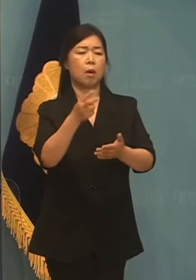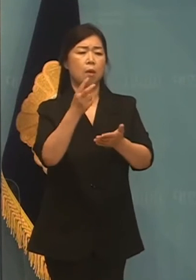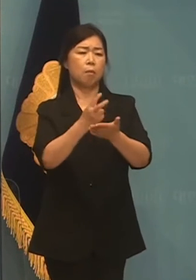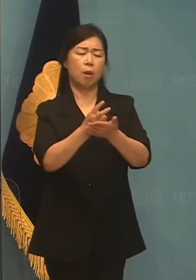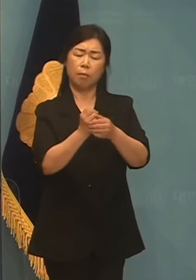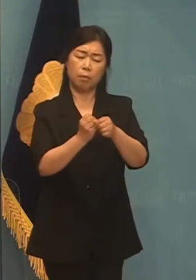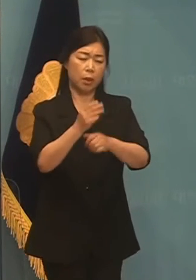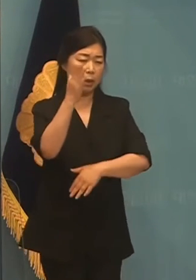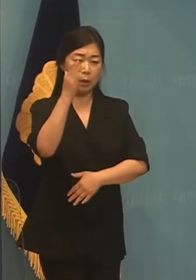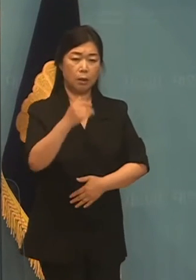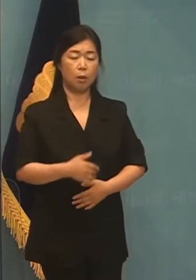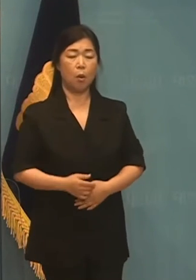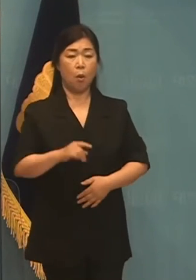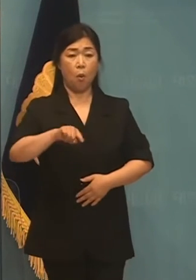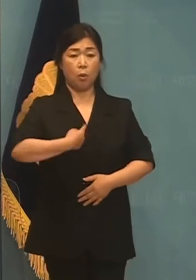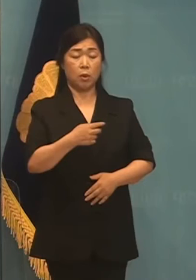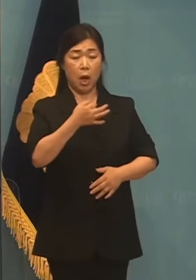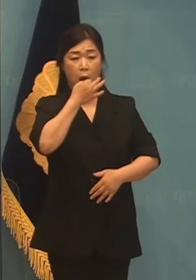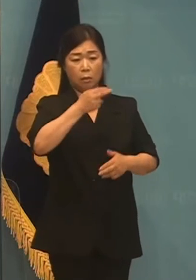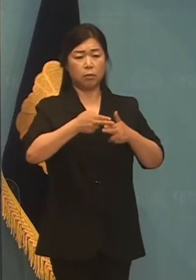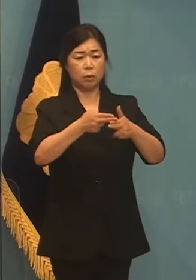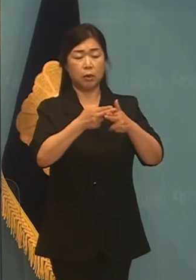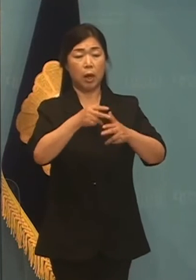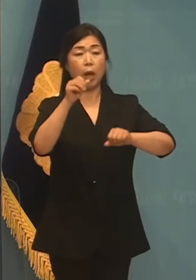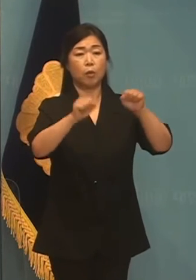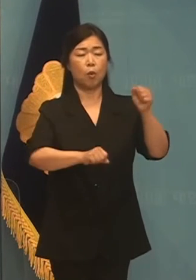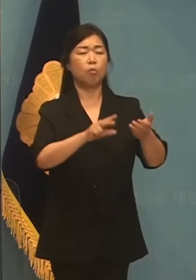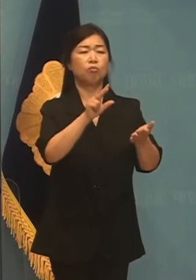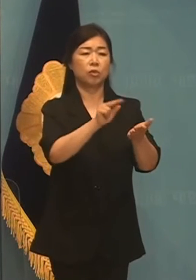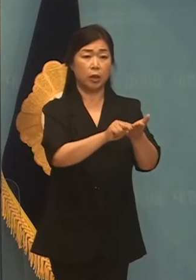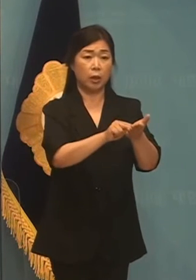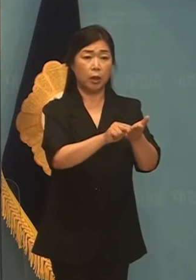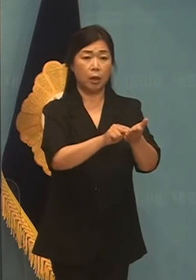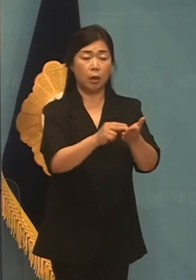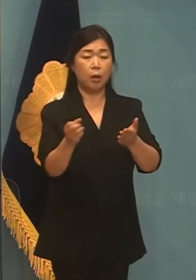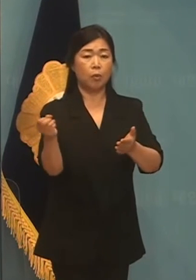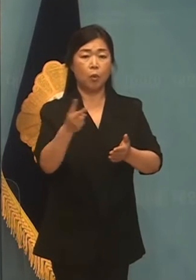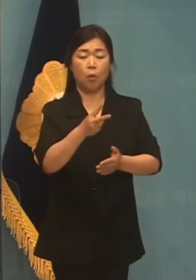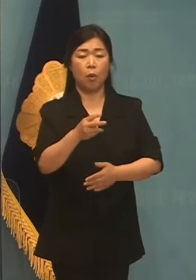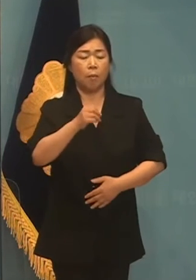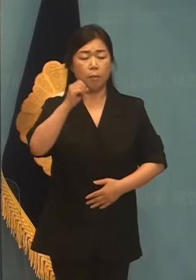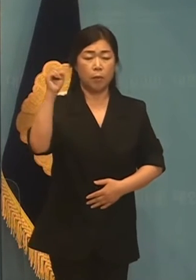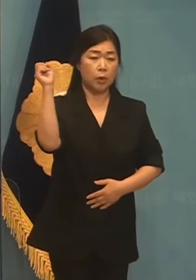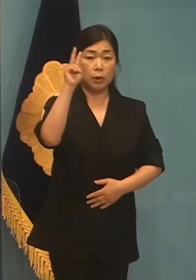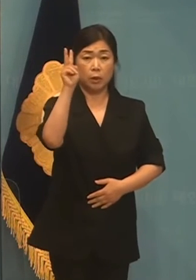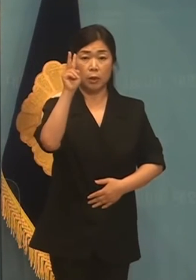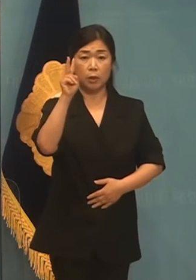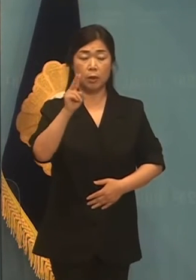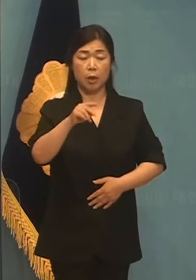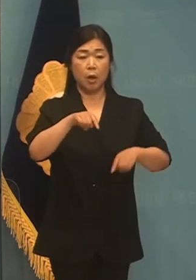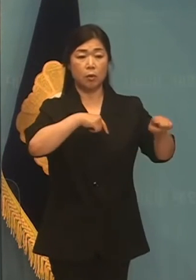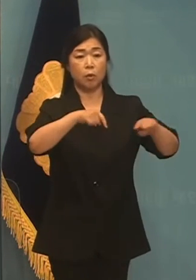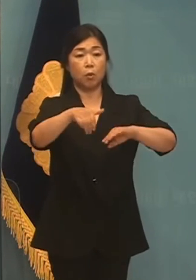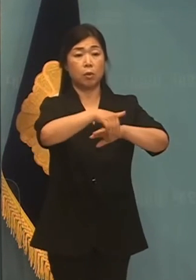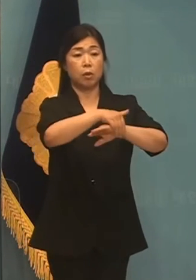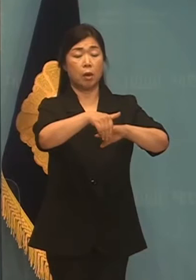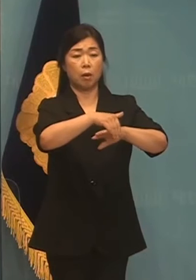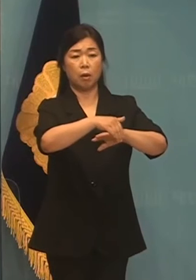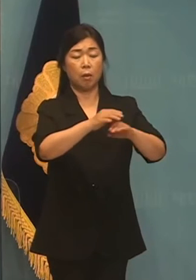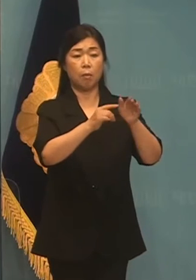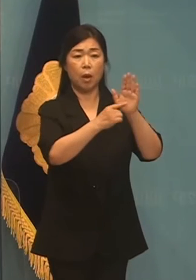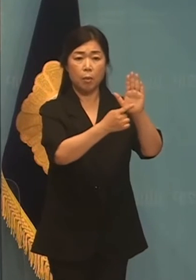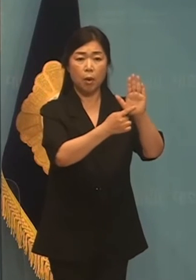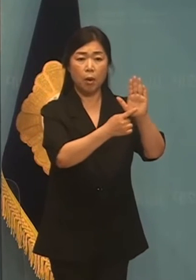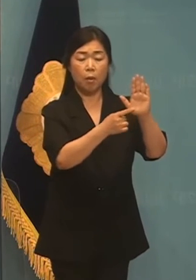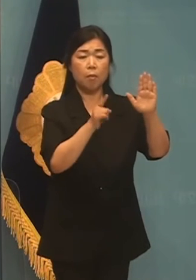초법적이고 독단적인 정책 집행도 문제지만 이와 같은 느닷없는 정책